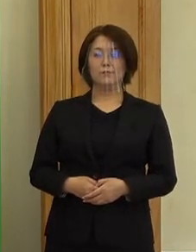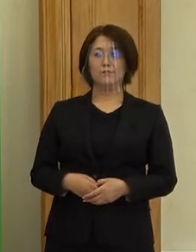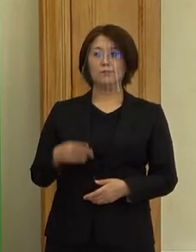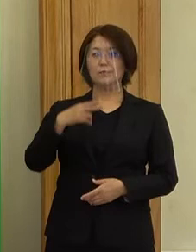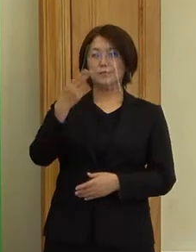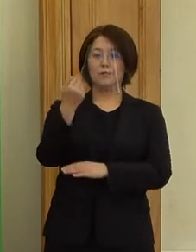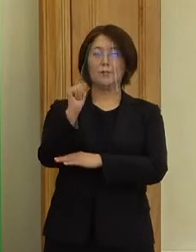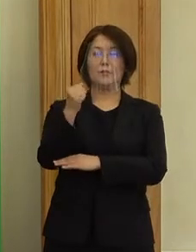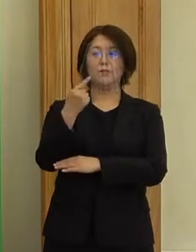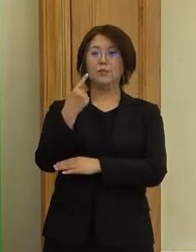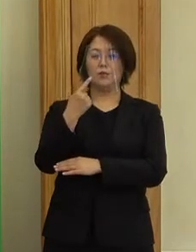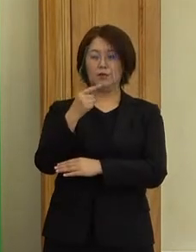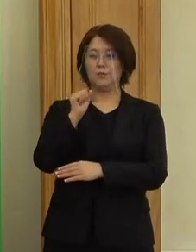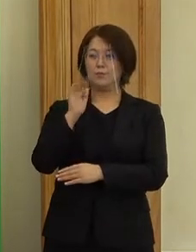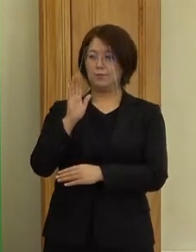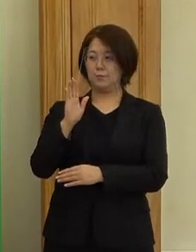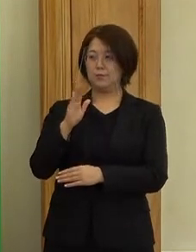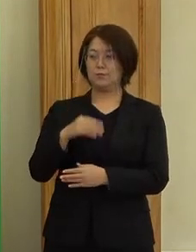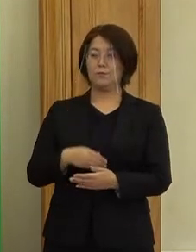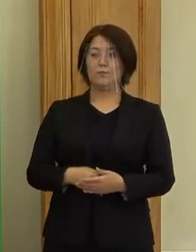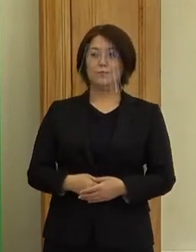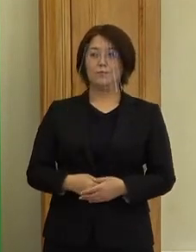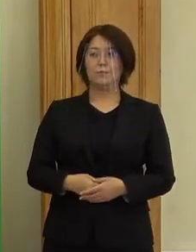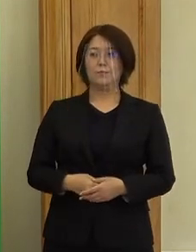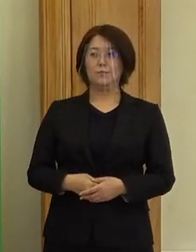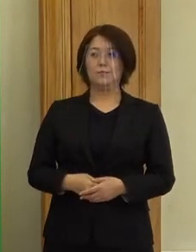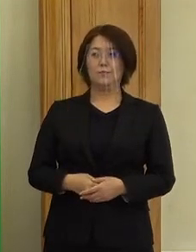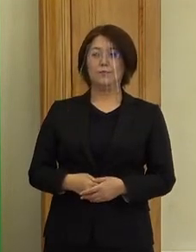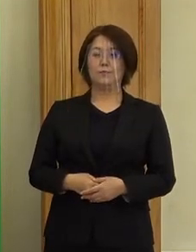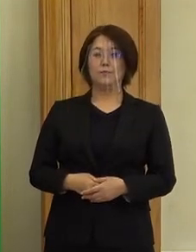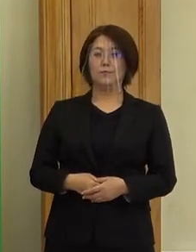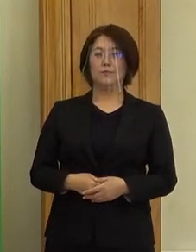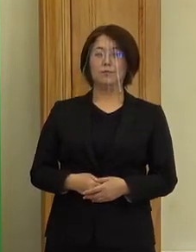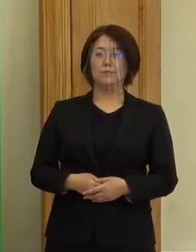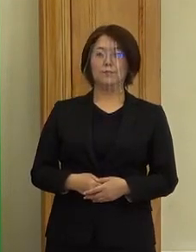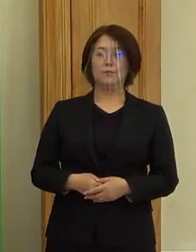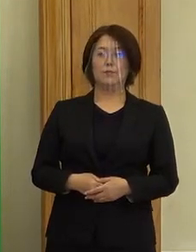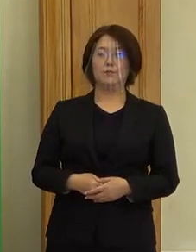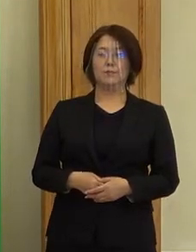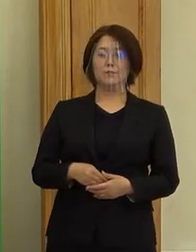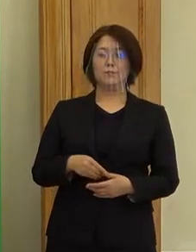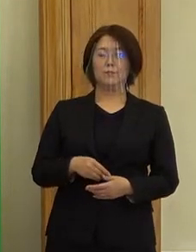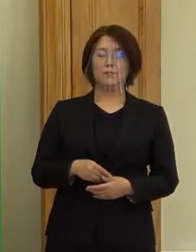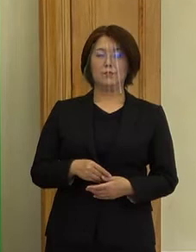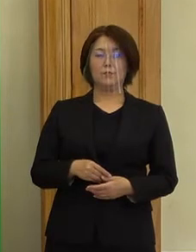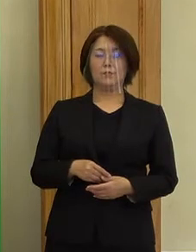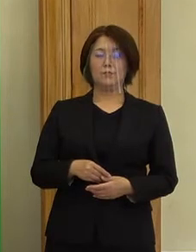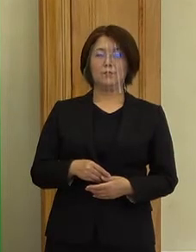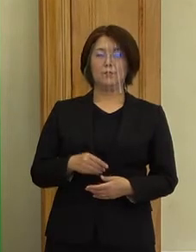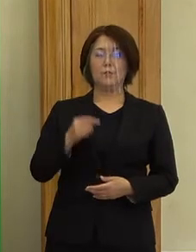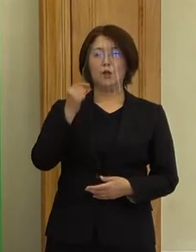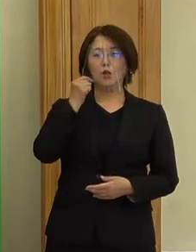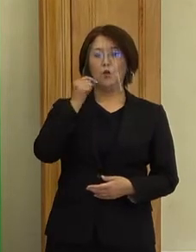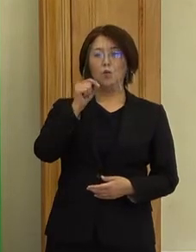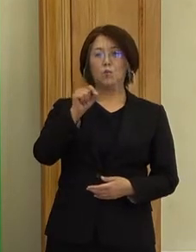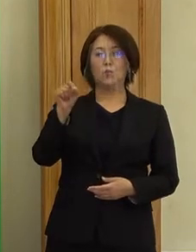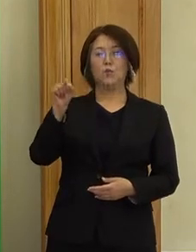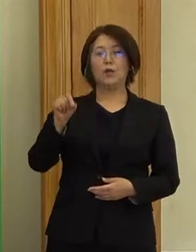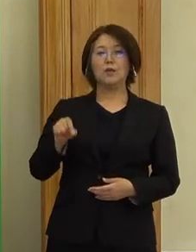富山新聞の森です、よろしくお願いします。ウクライナの問題に関してなんですが、